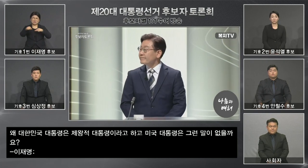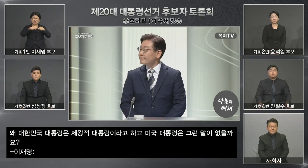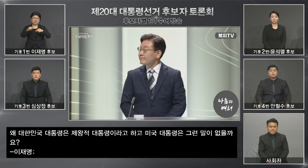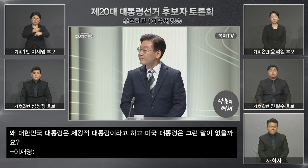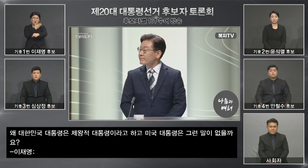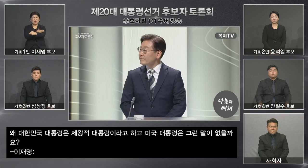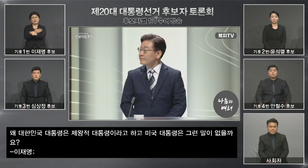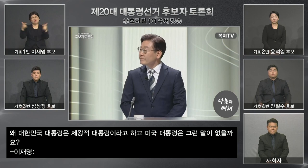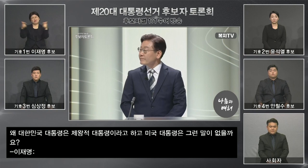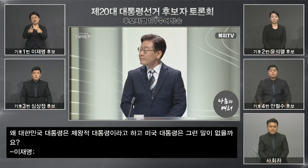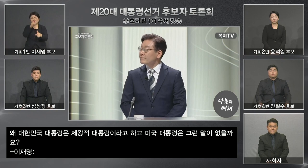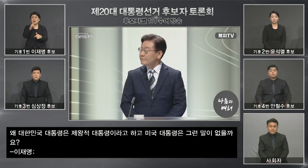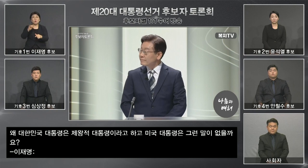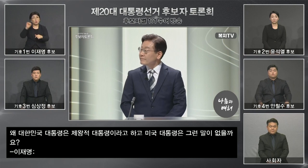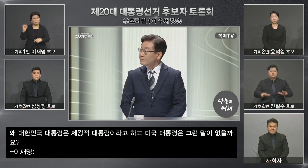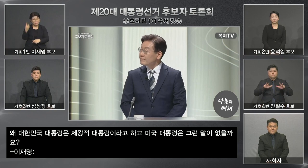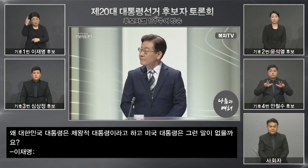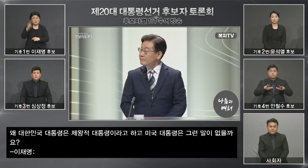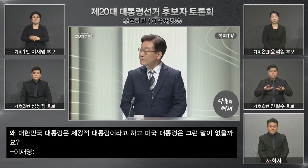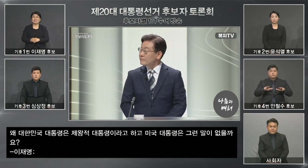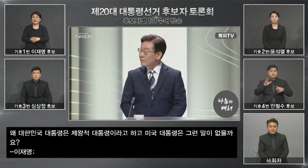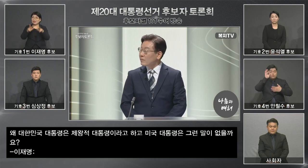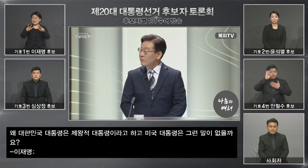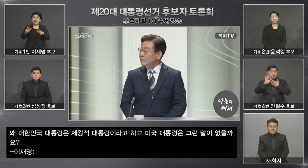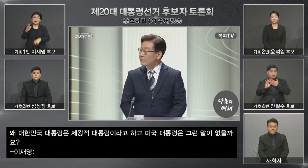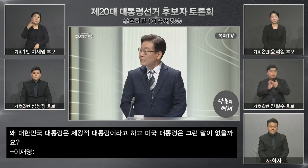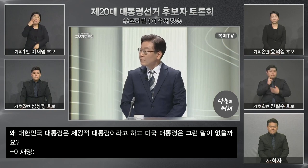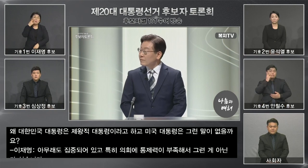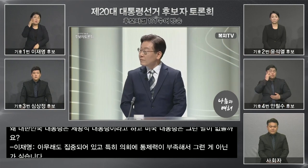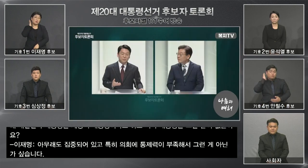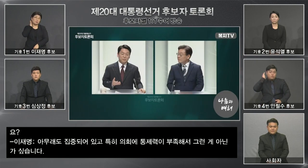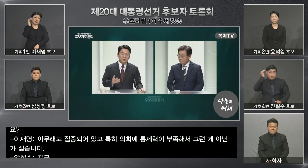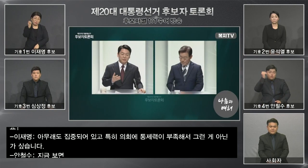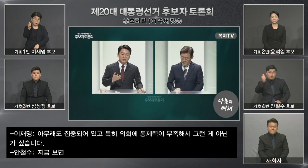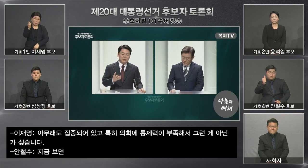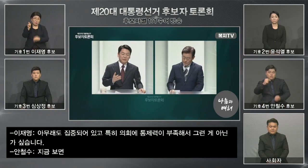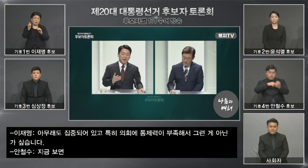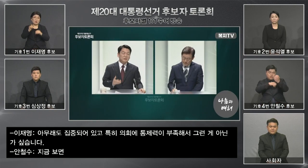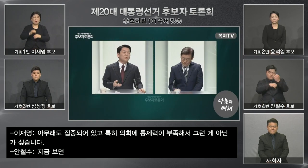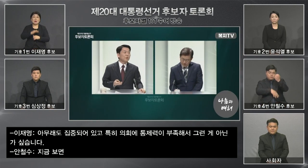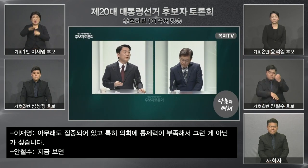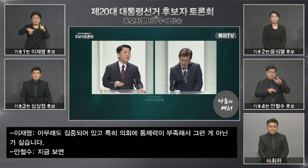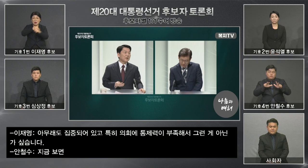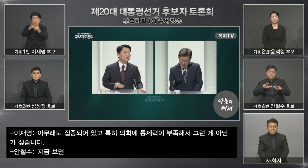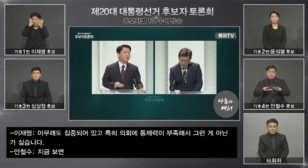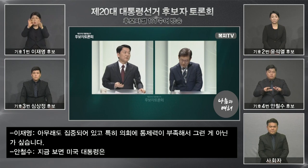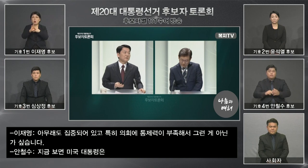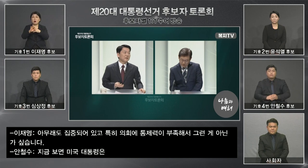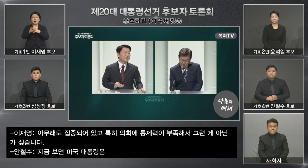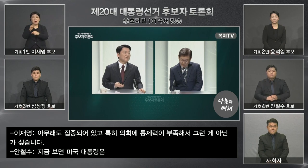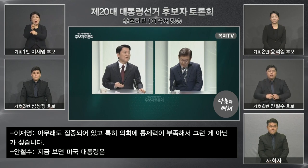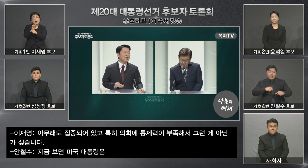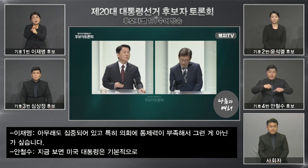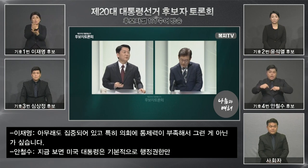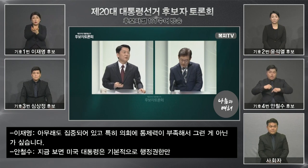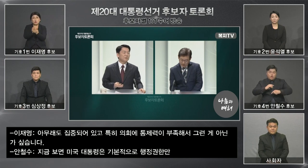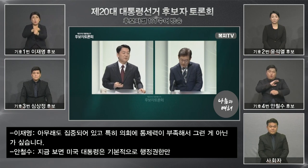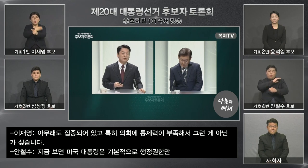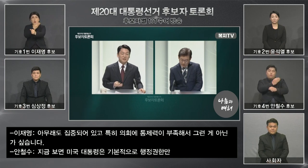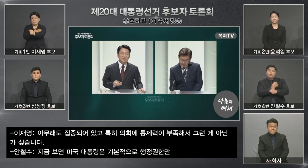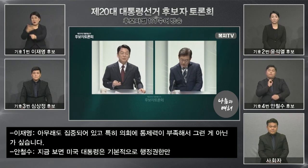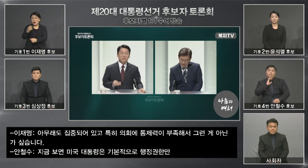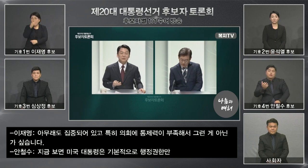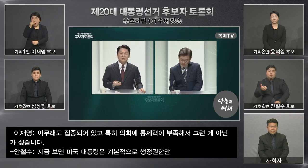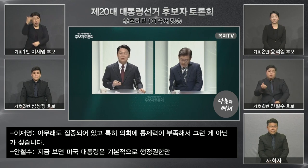지금 보면 미국 대통령은 기본적으로 행정 권한만 가지고 있는데 한국